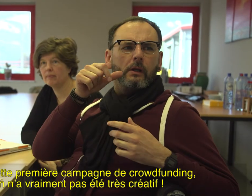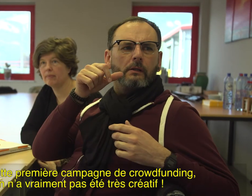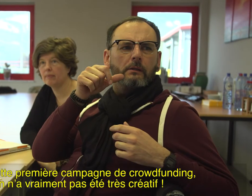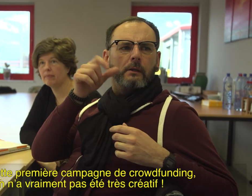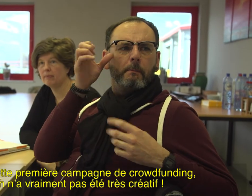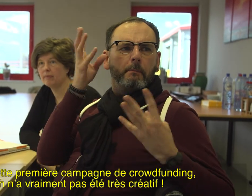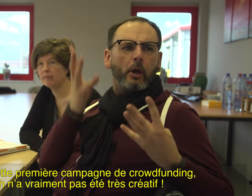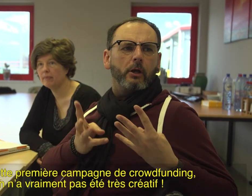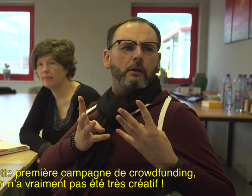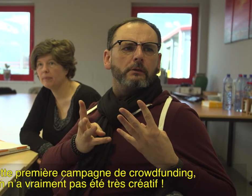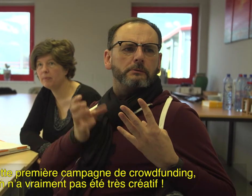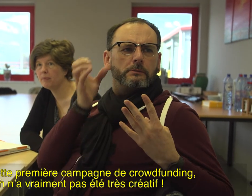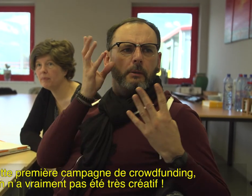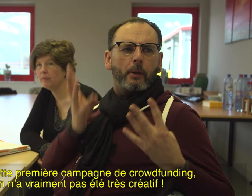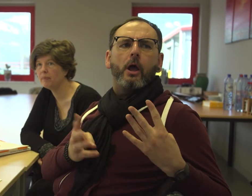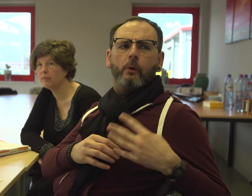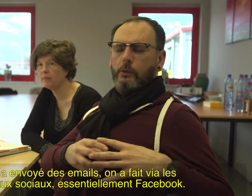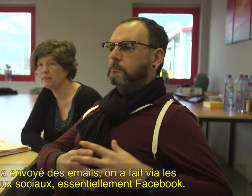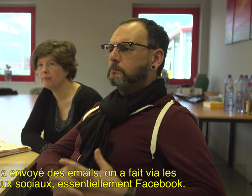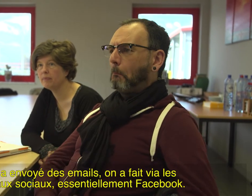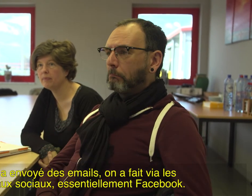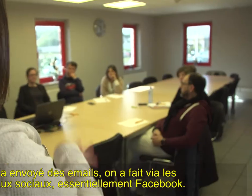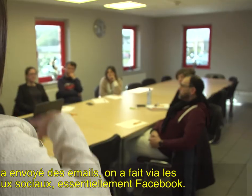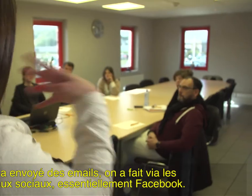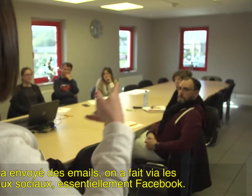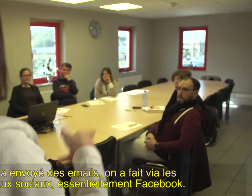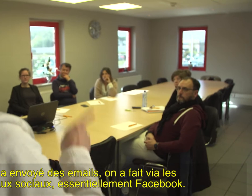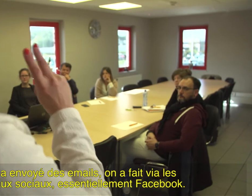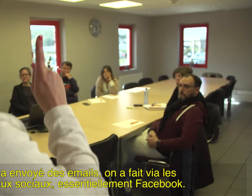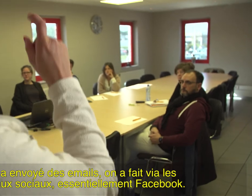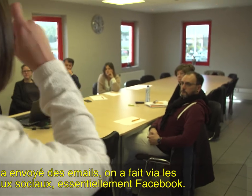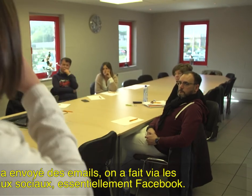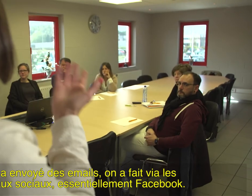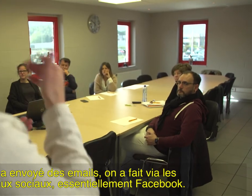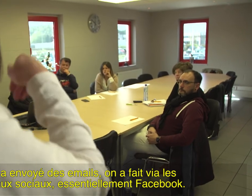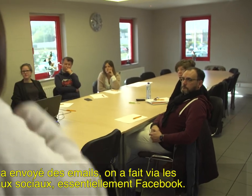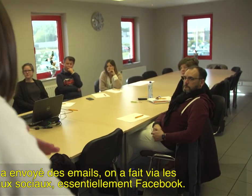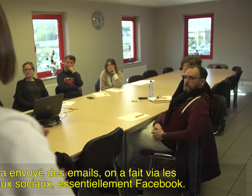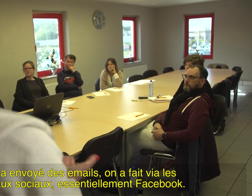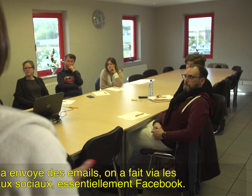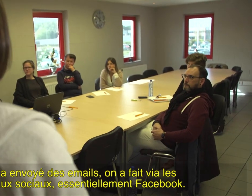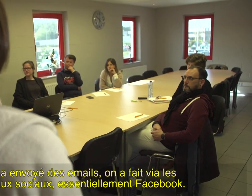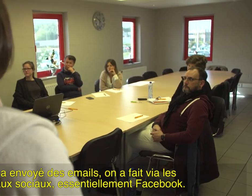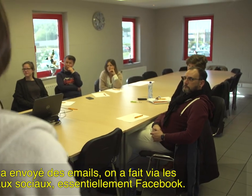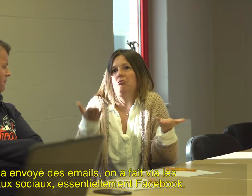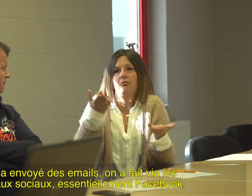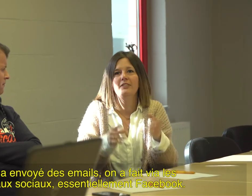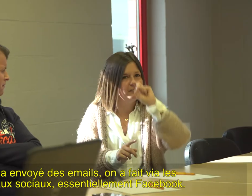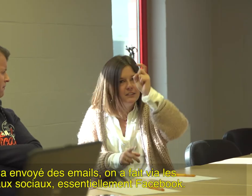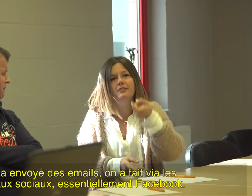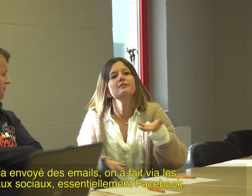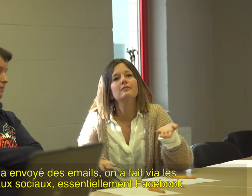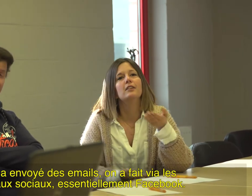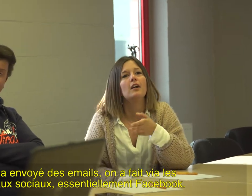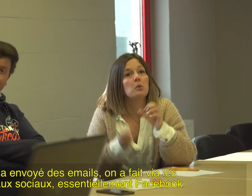on n'a pas été vraiment très créatifs. Donc on a envoyé des emails, on a fait via les réseaux sociaux